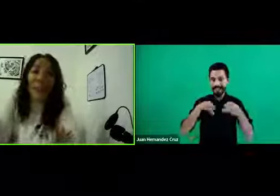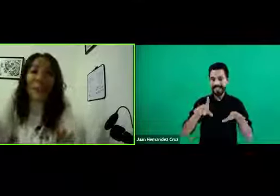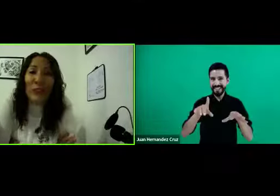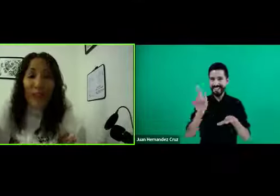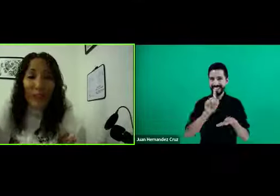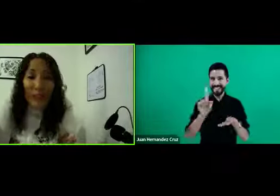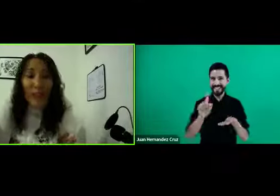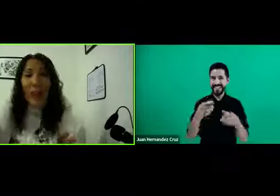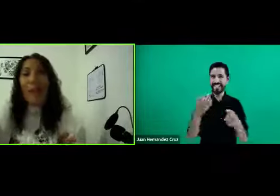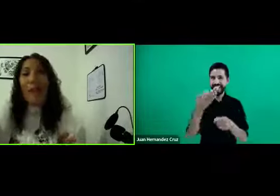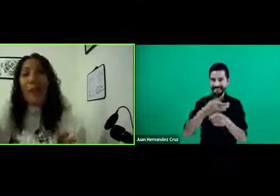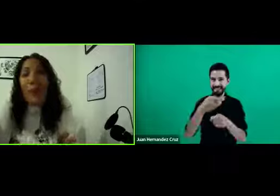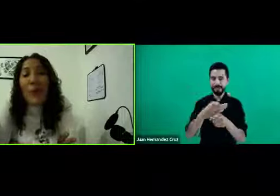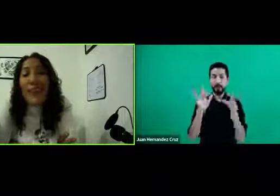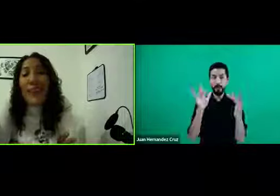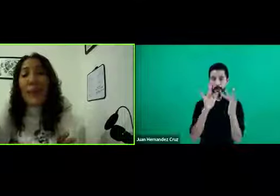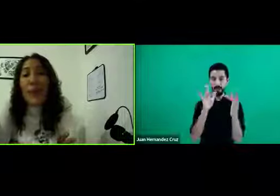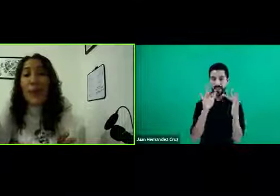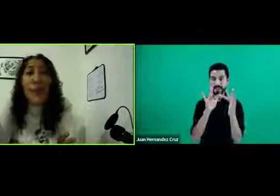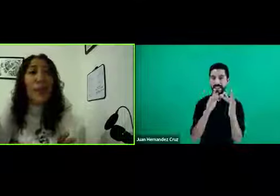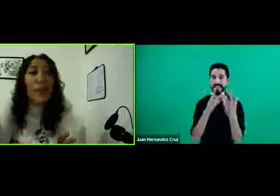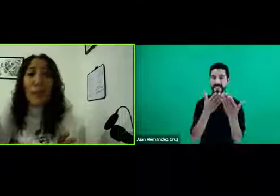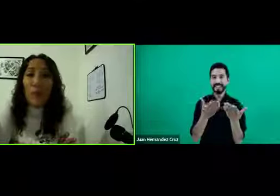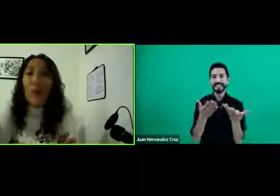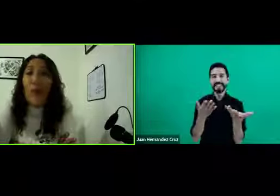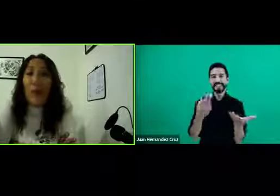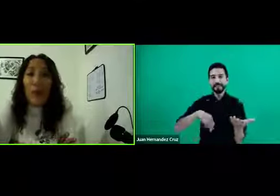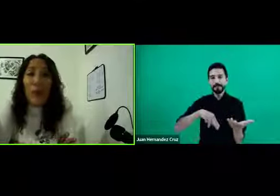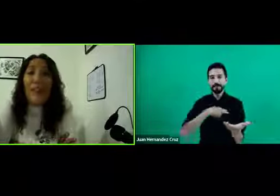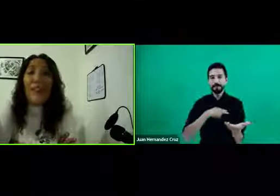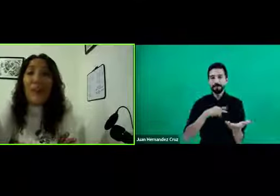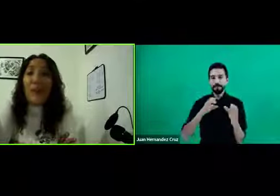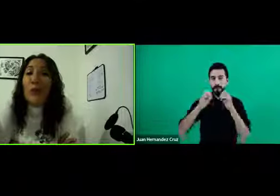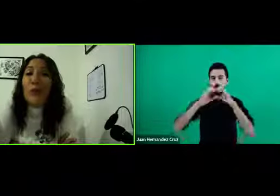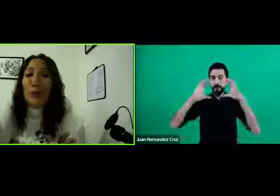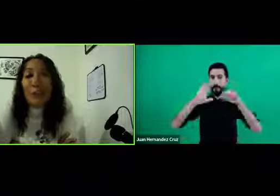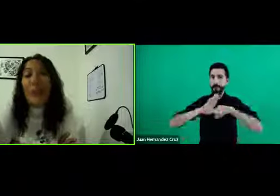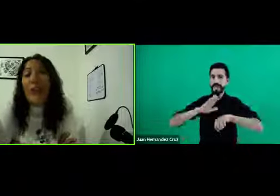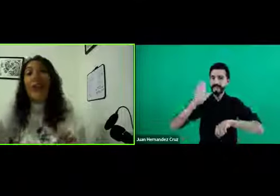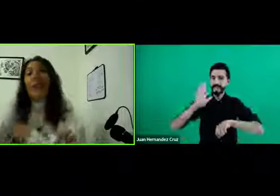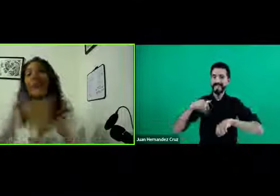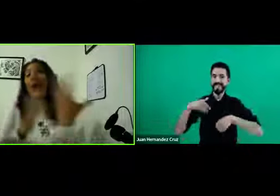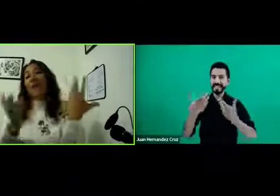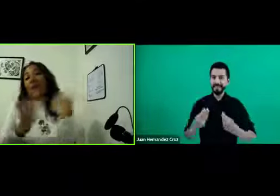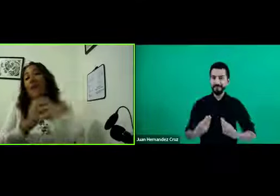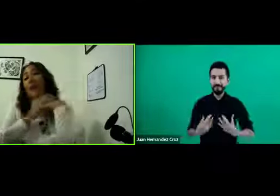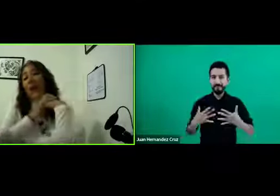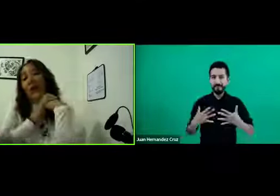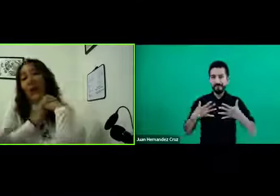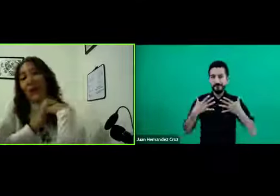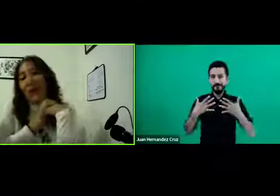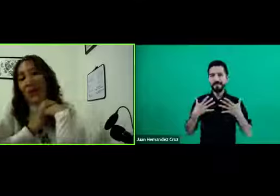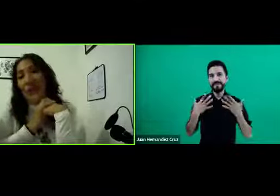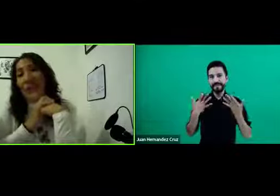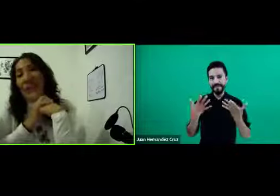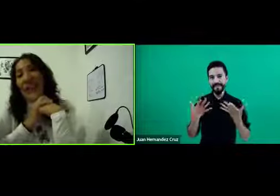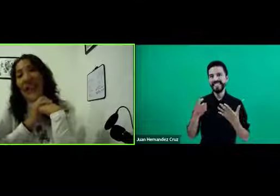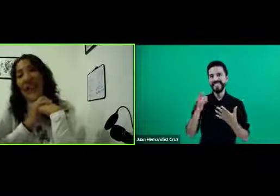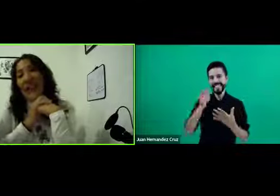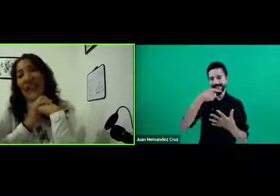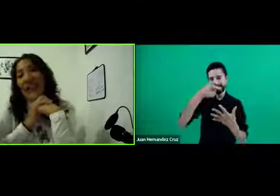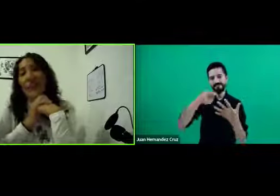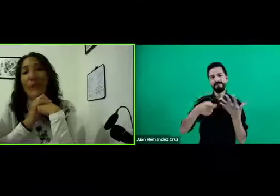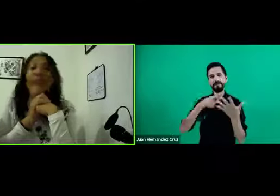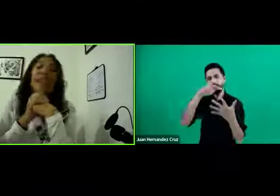en este contacto, para poder estarnos asombrándonos, poder estarnos emocionándonos, pues con todo esto